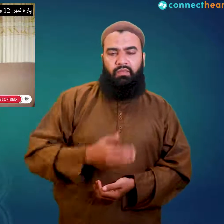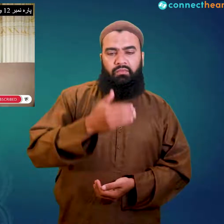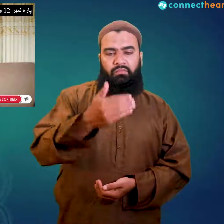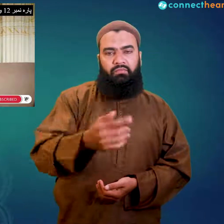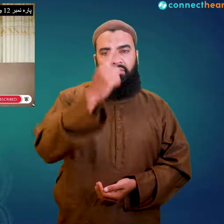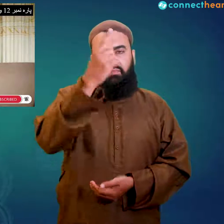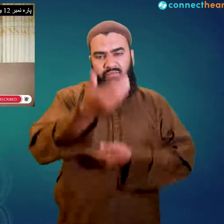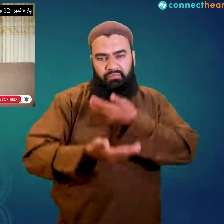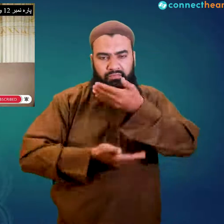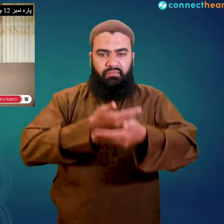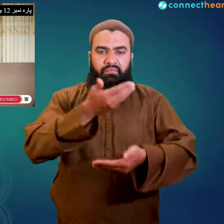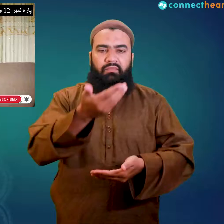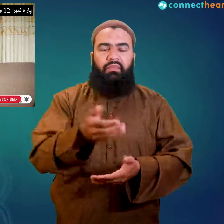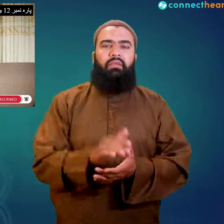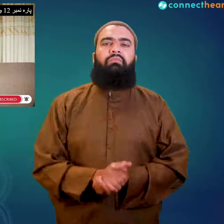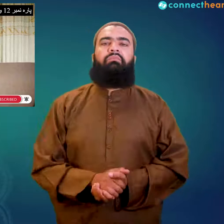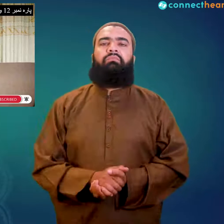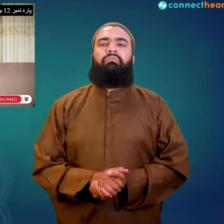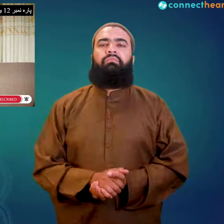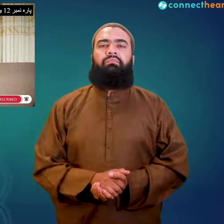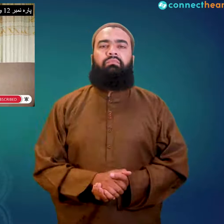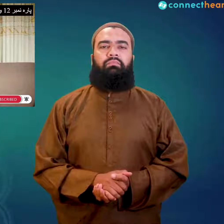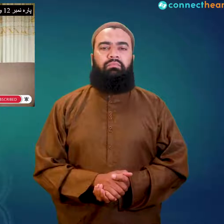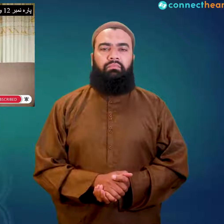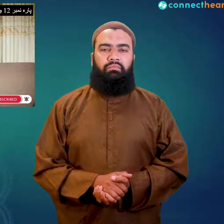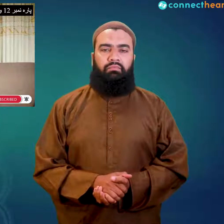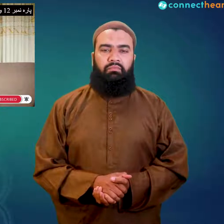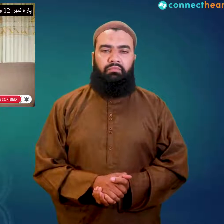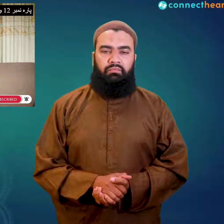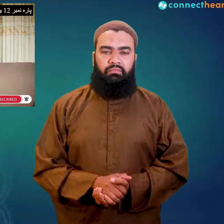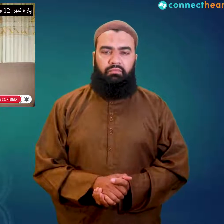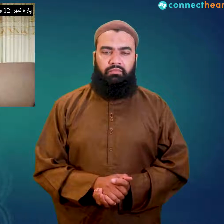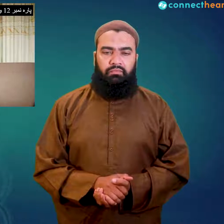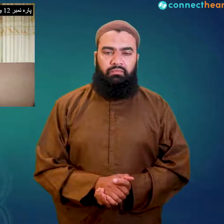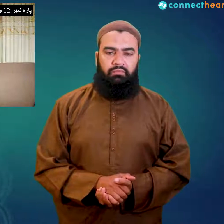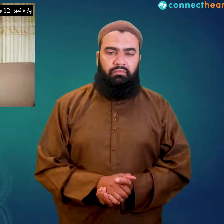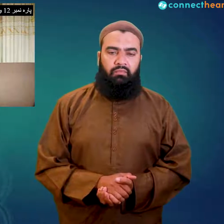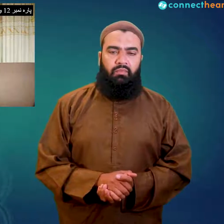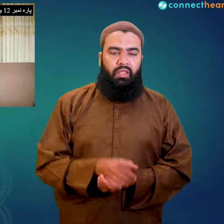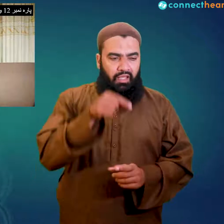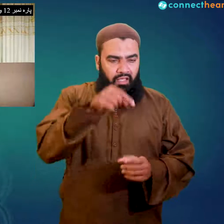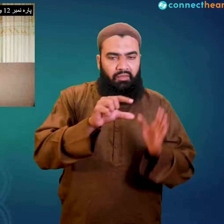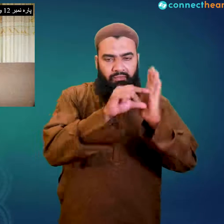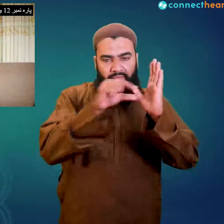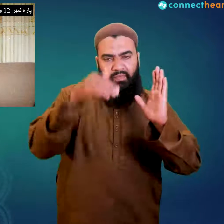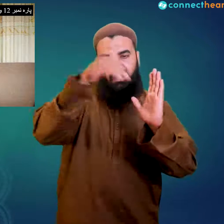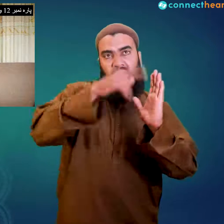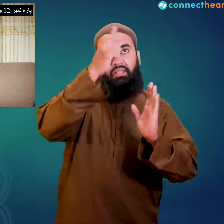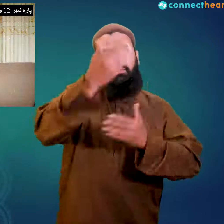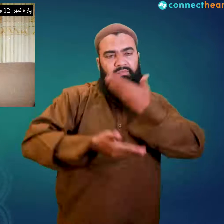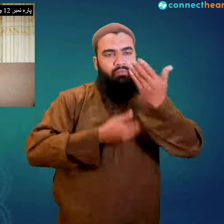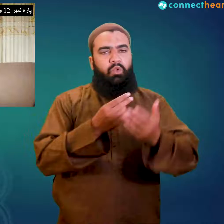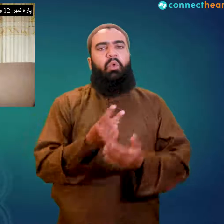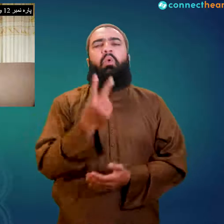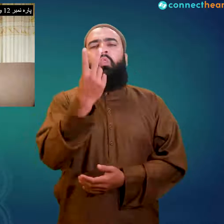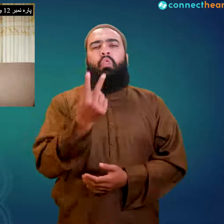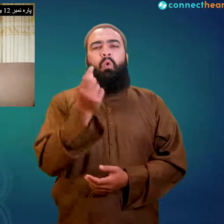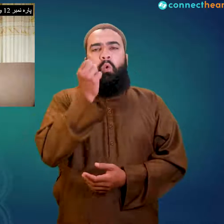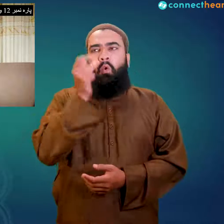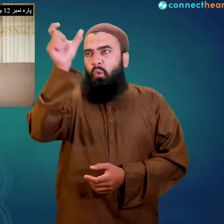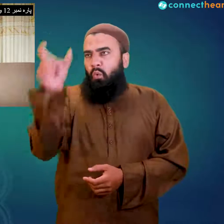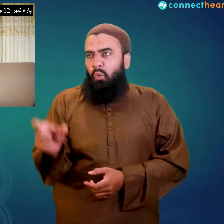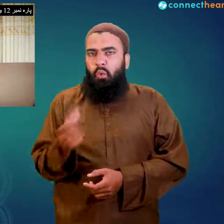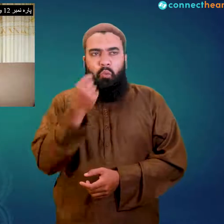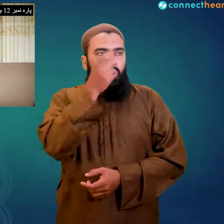24، مثل الفریقین کالاعمی والاصم والبصیر والسمیع۔ اس آیت میں فرمایا گیا کہ